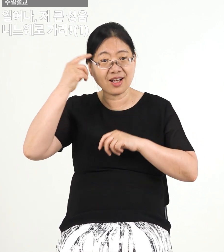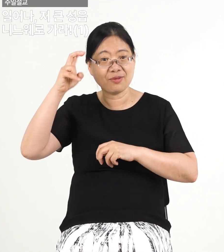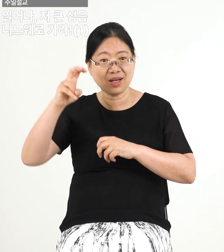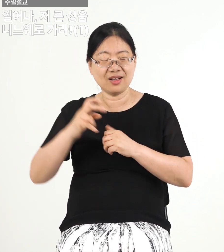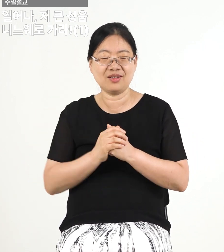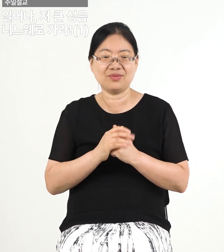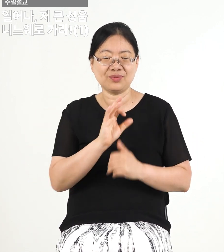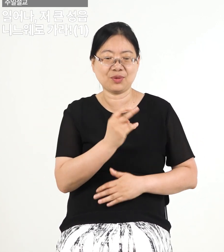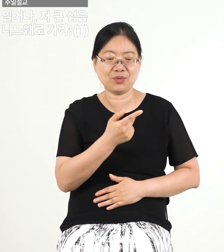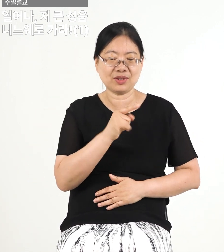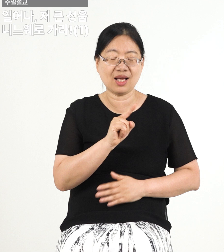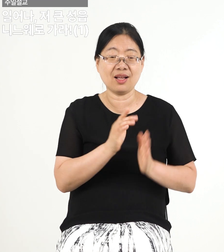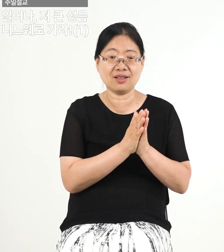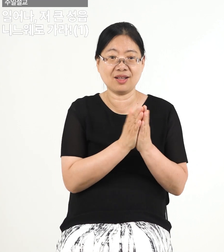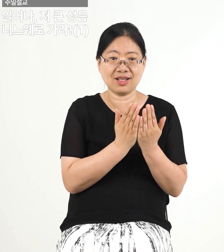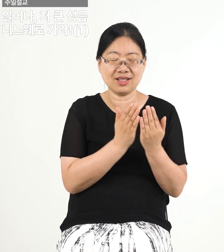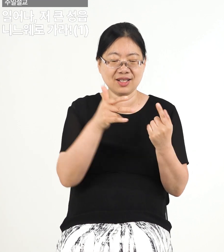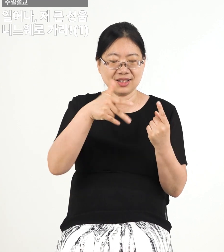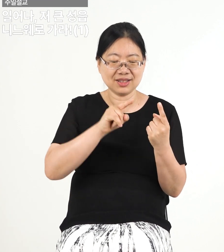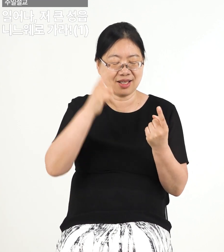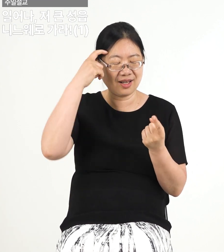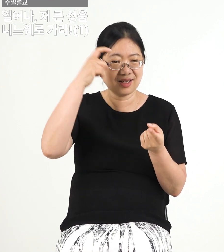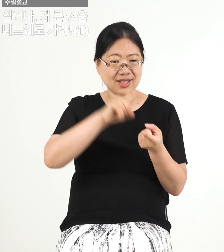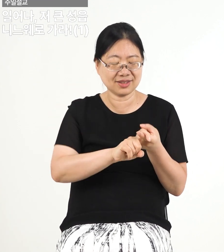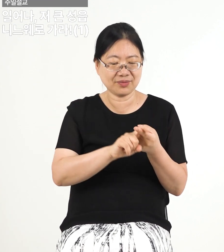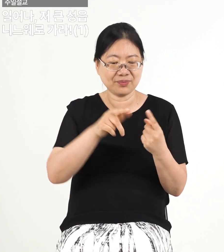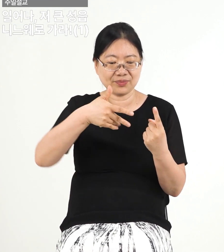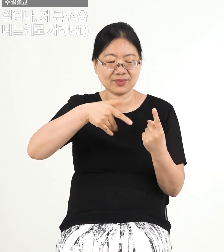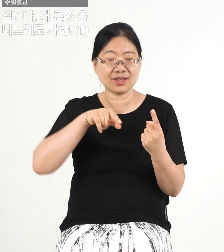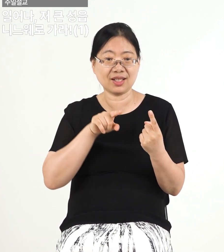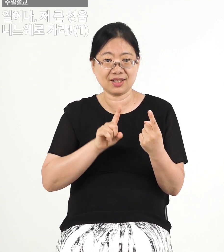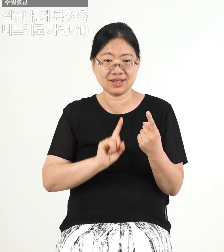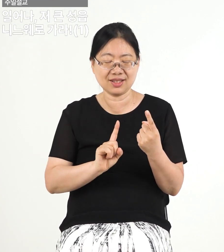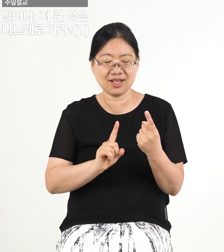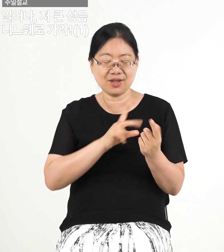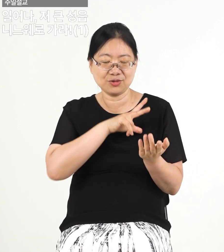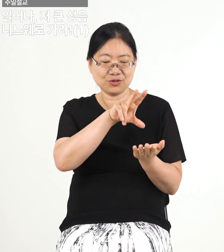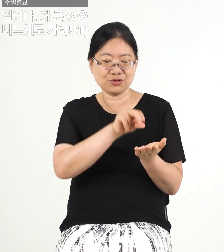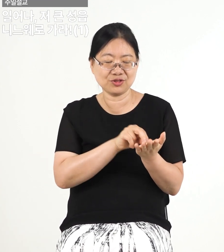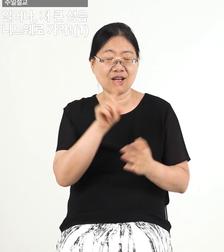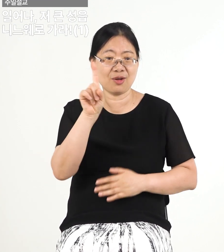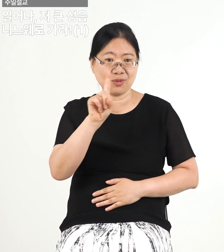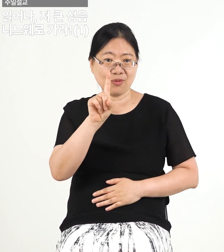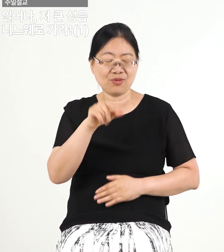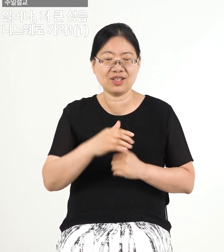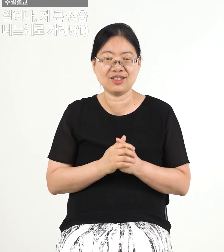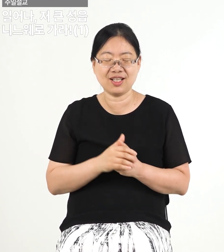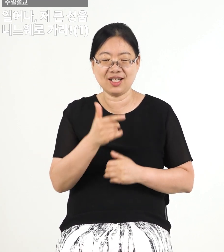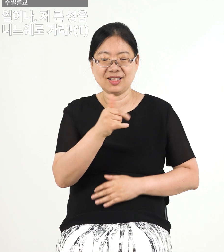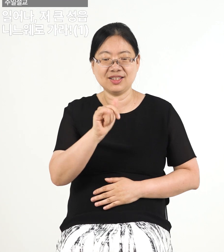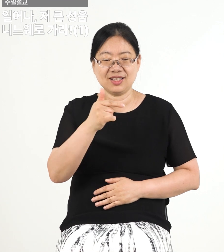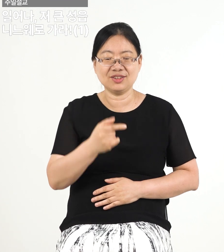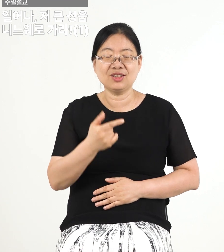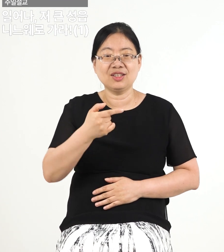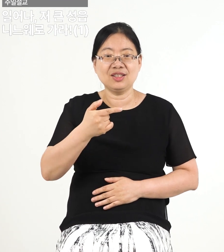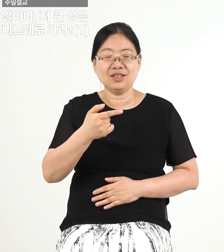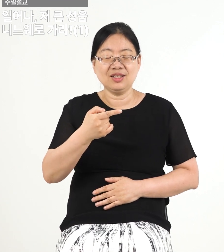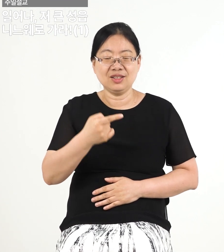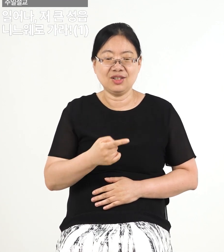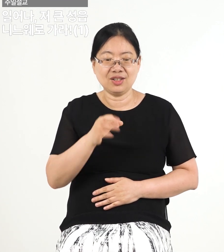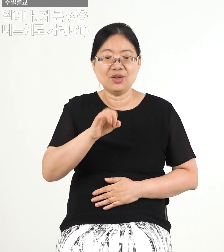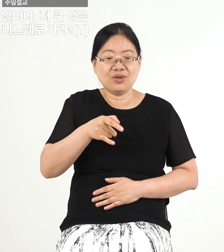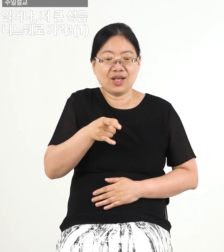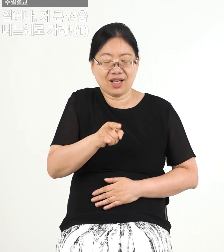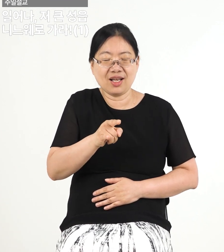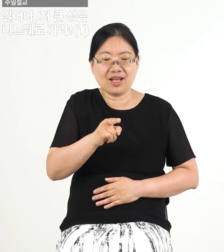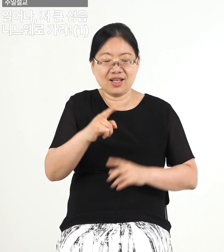요나서는 1차적인 관심과 1차적인 주제가 니느웨 성으로